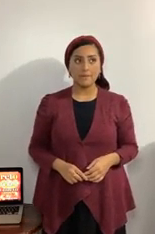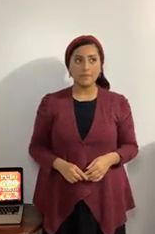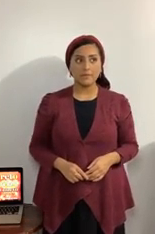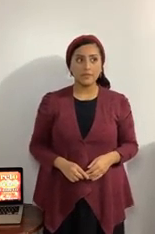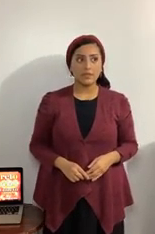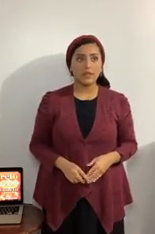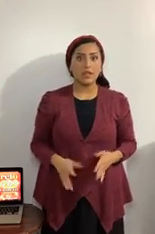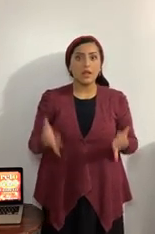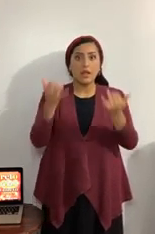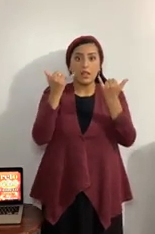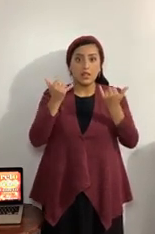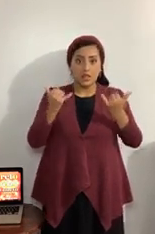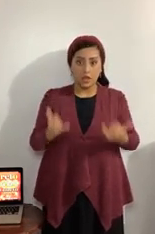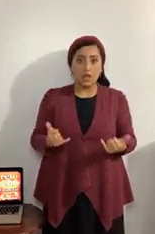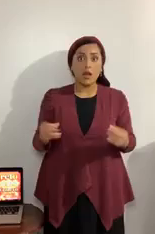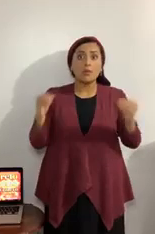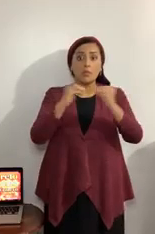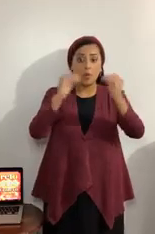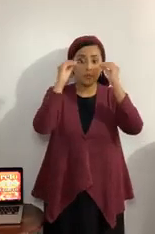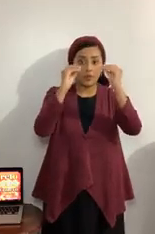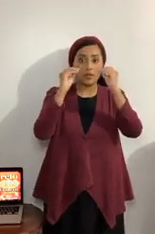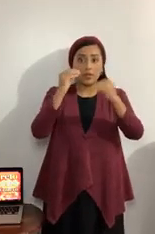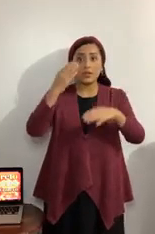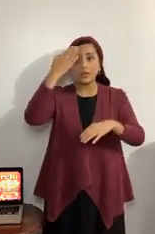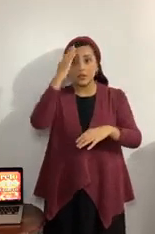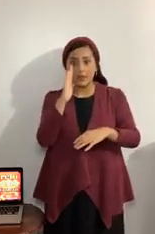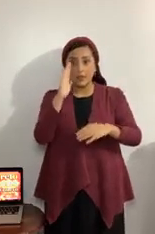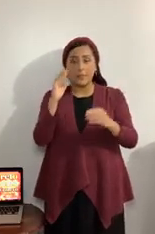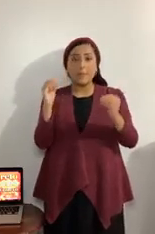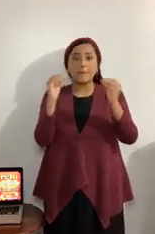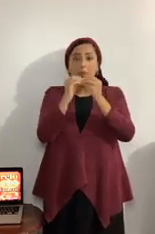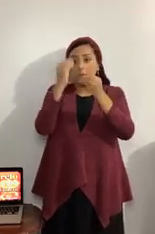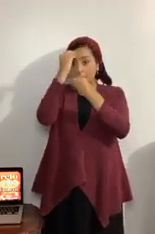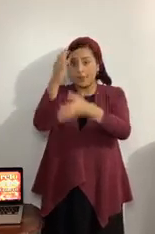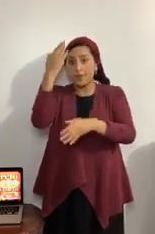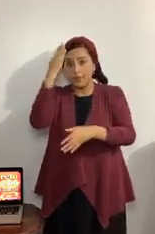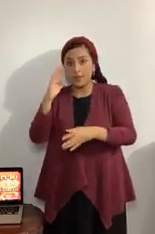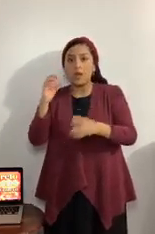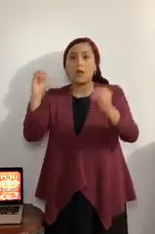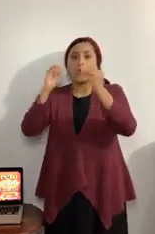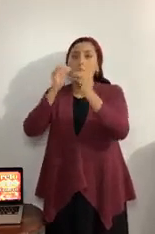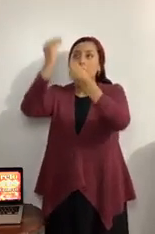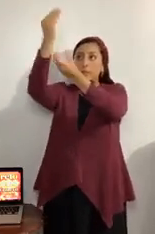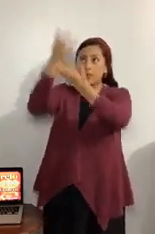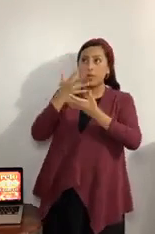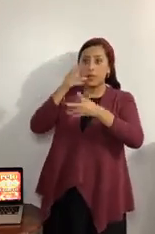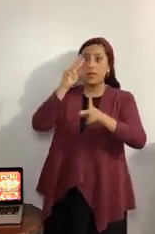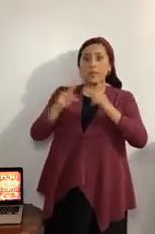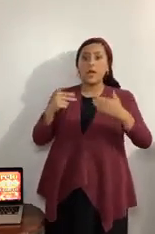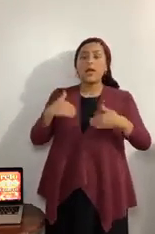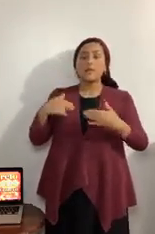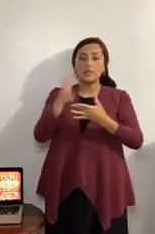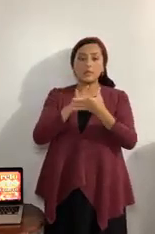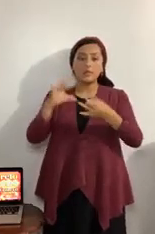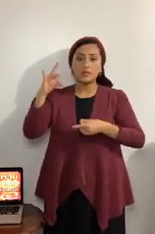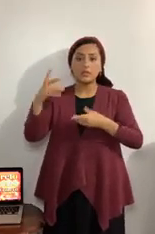Ahora, mientras más se obedece a Elohim en sus mitzvot, más revelación viene de parte de él y la persona es bautizada con el Ruach HaKodesh.